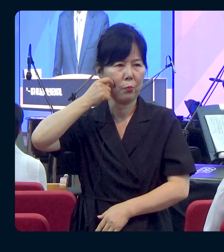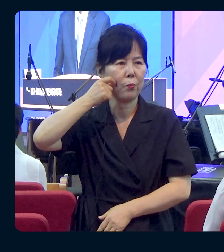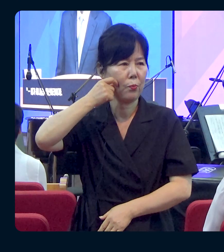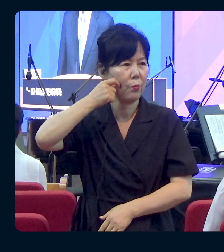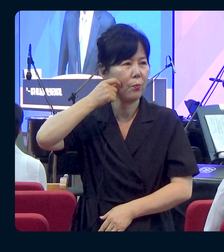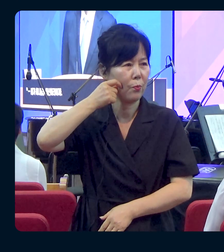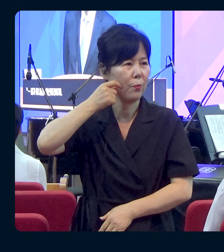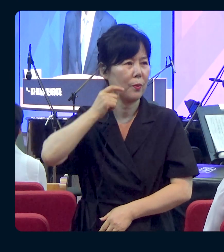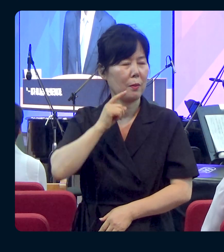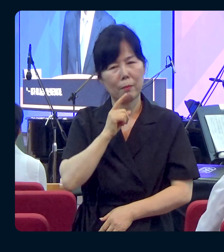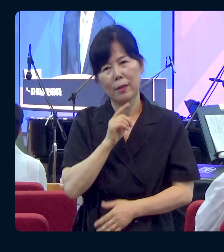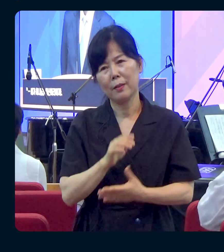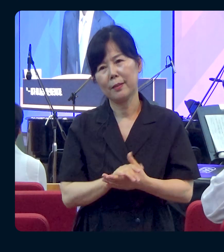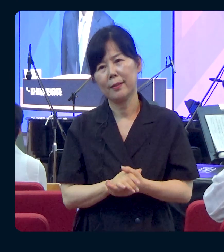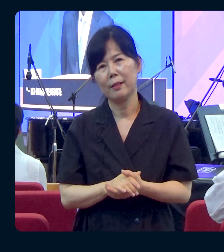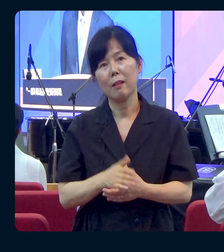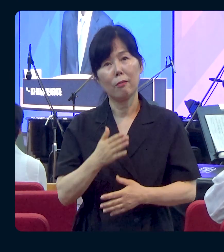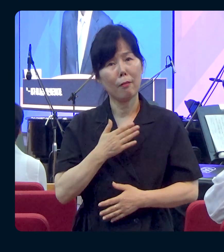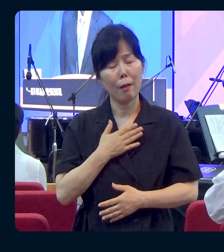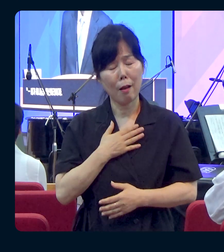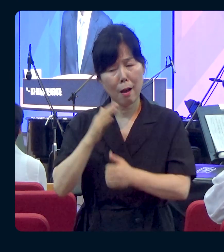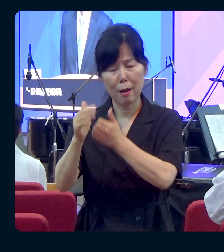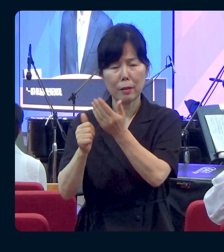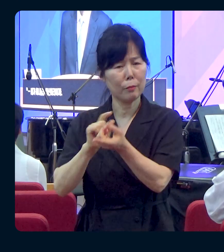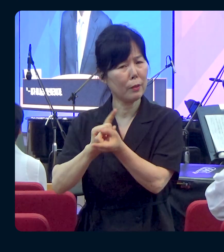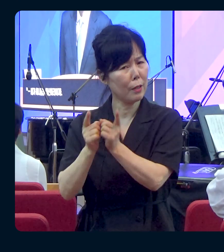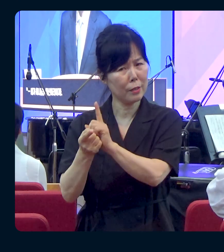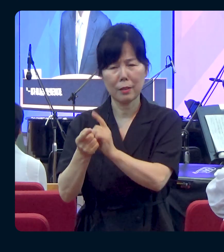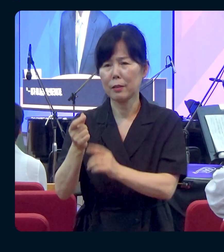하나님을 대신하리이까. 이 한마디.